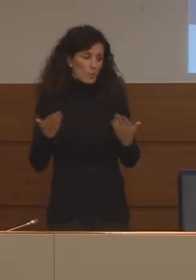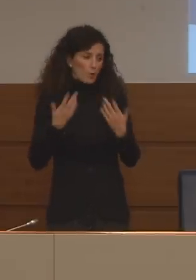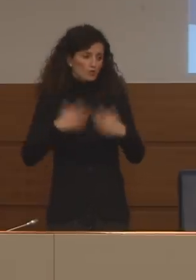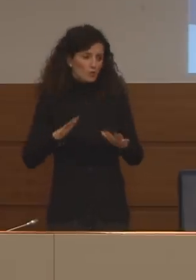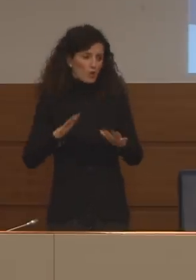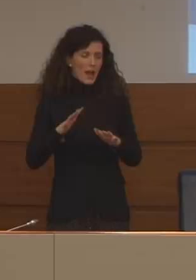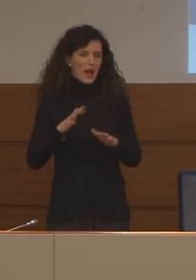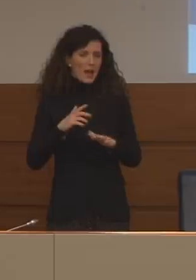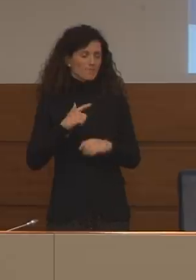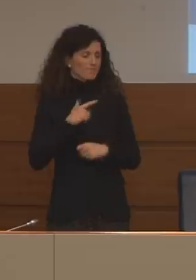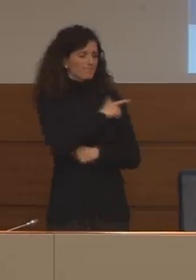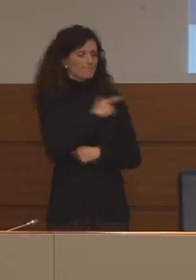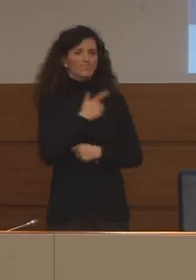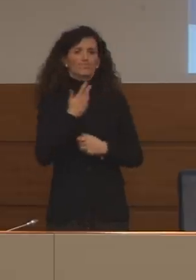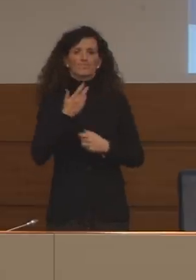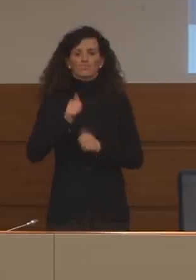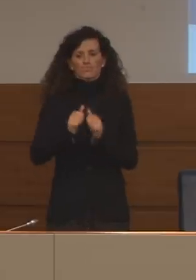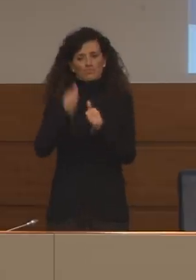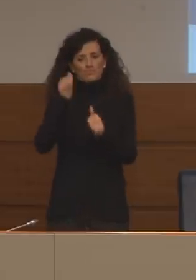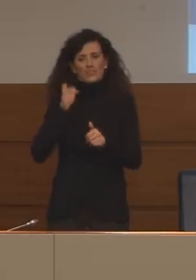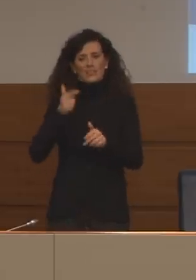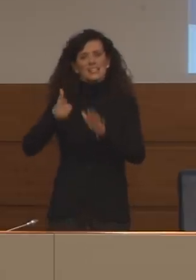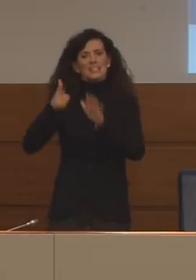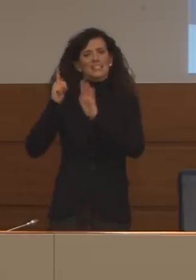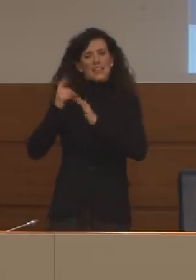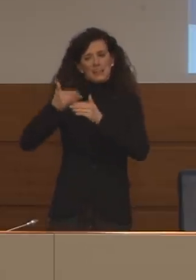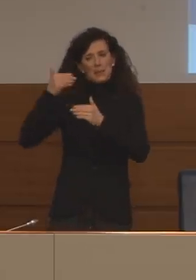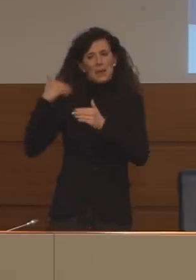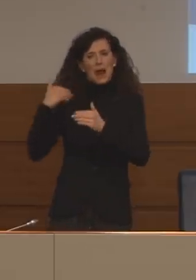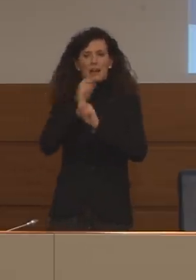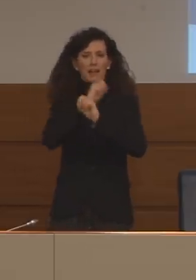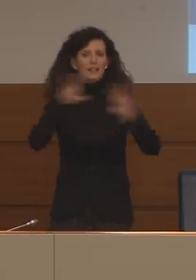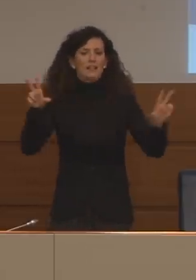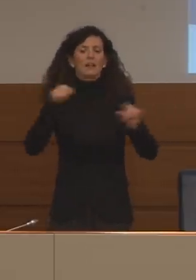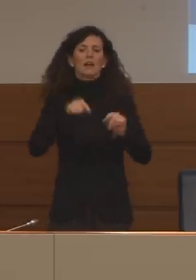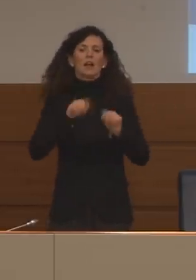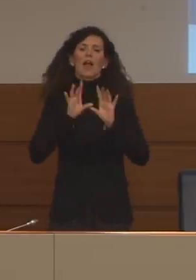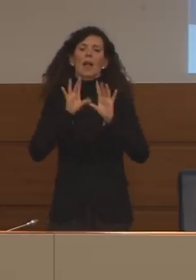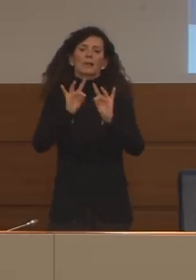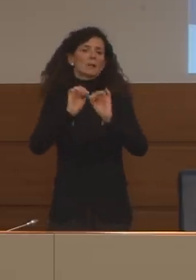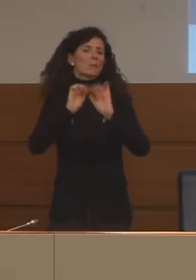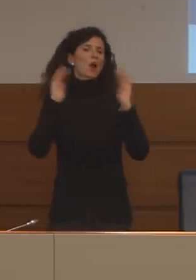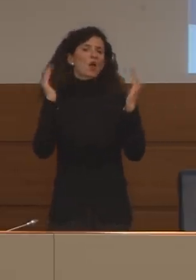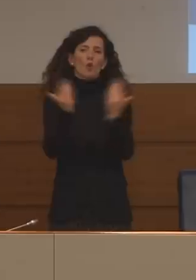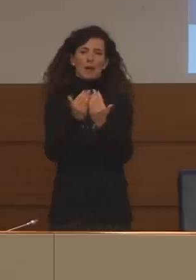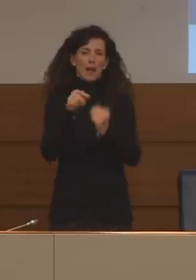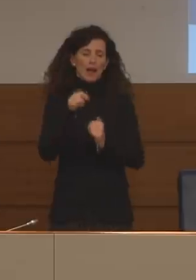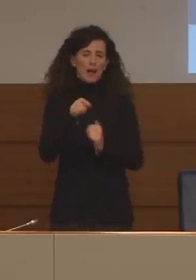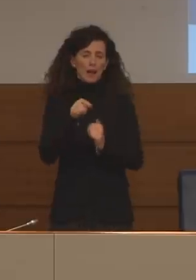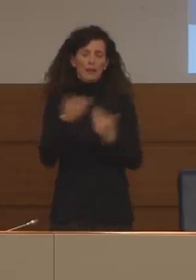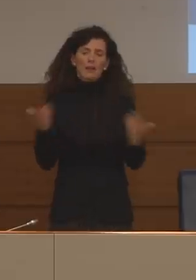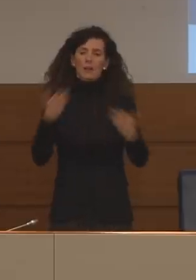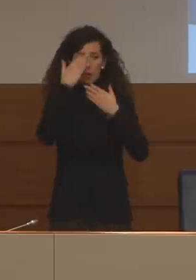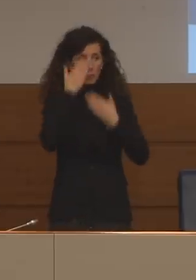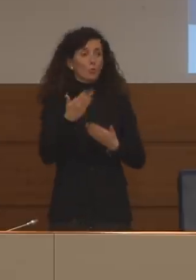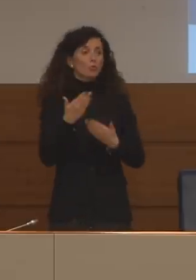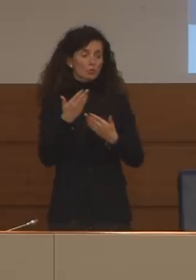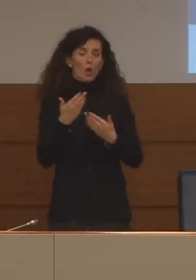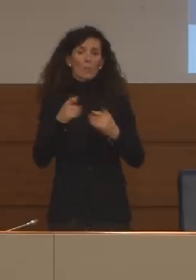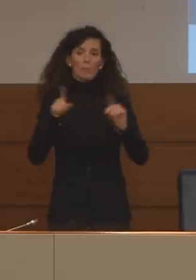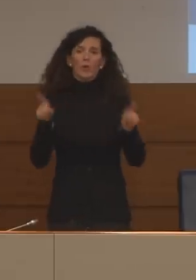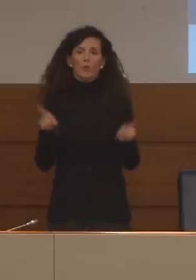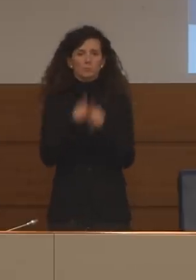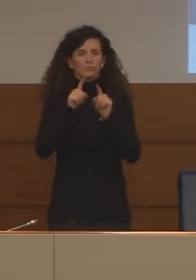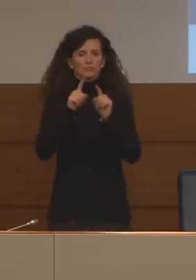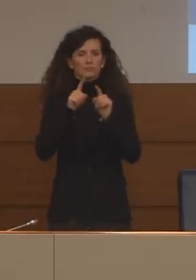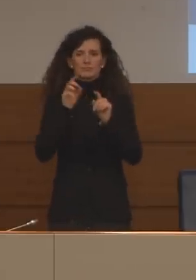nelle scorse settimane questa e un'epidemia globale è anche purtroppo ridico in altri paesi la